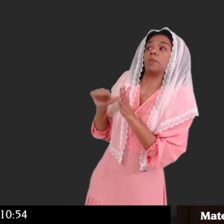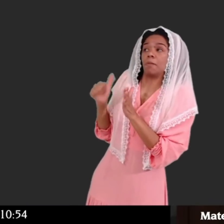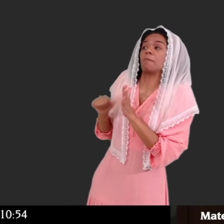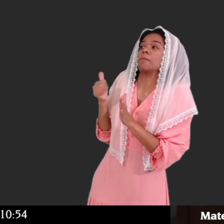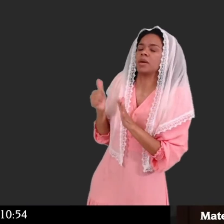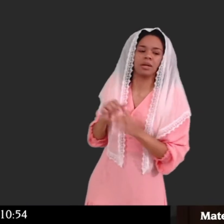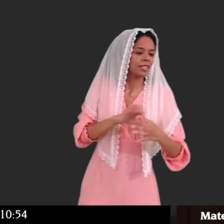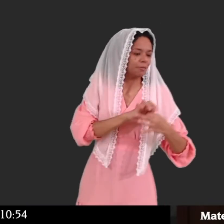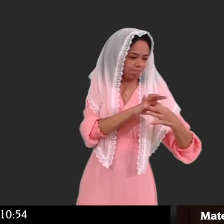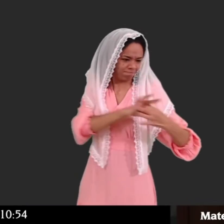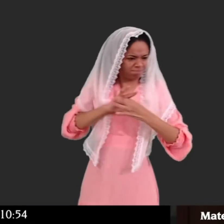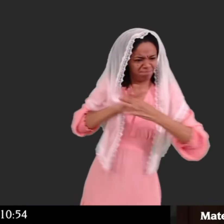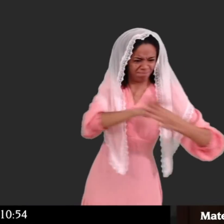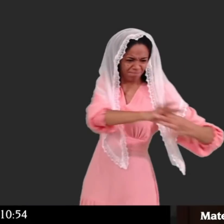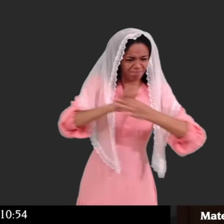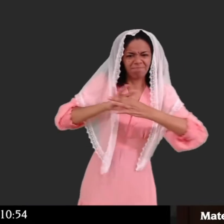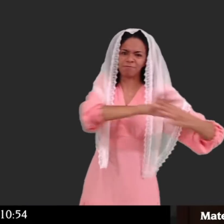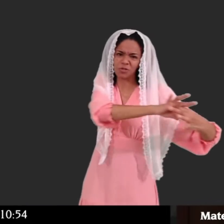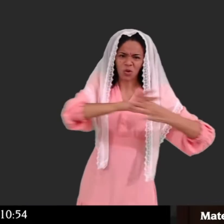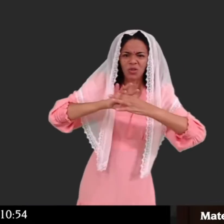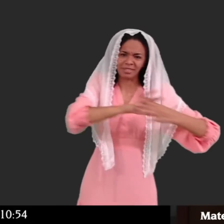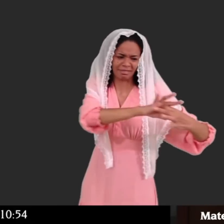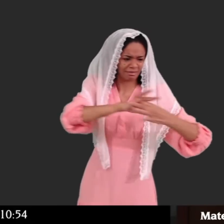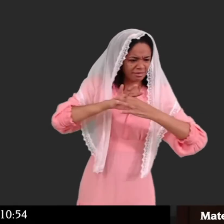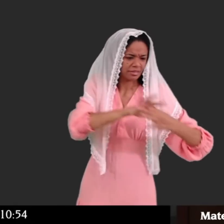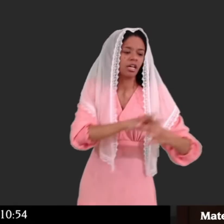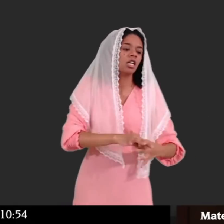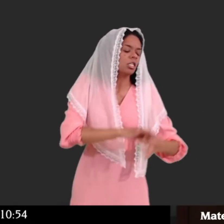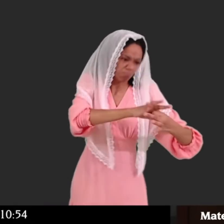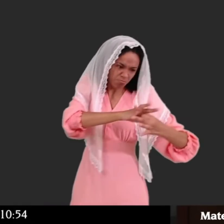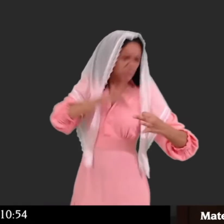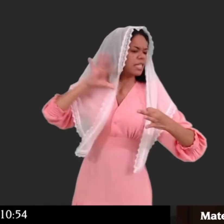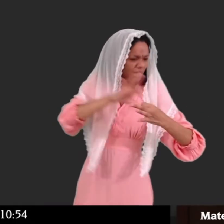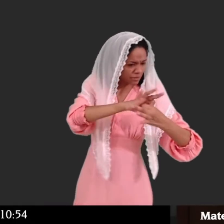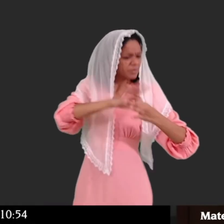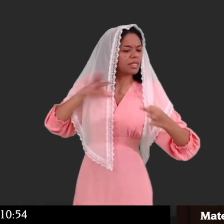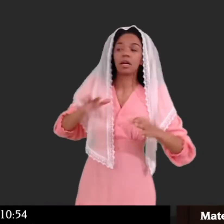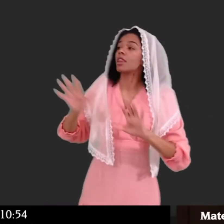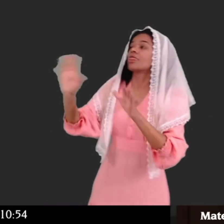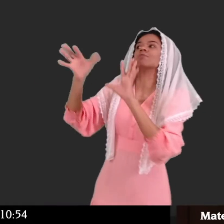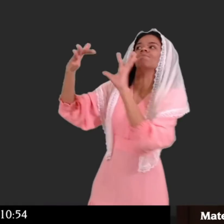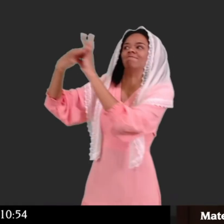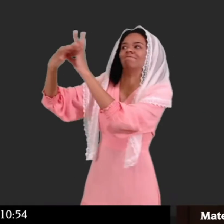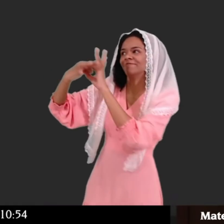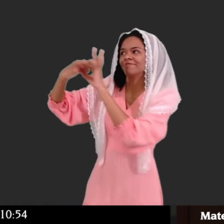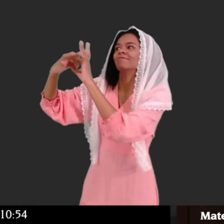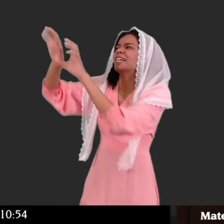Me deixa, Jacó. Não deixo de jeito nenhum. Da minha mão você não escapa, eu te peguei. Você é mensageiro de Deus.